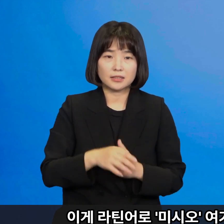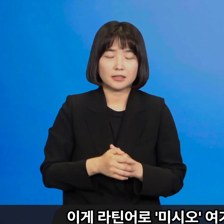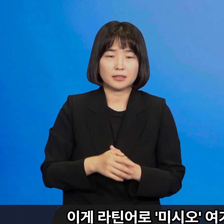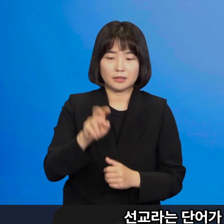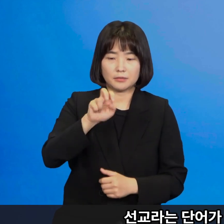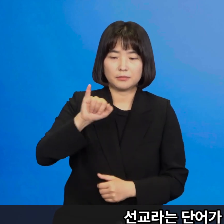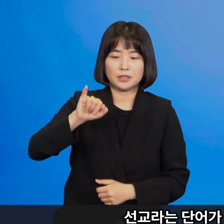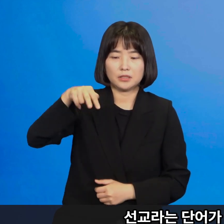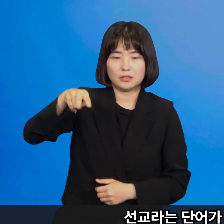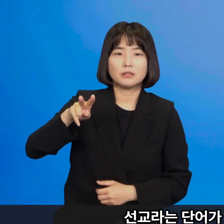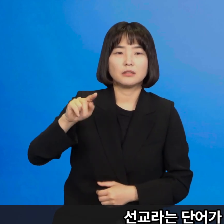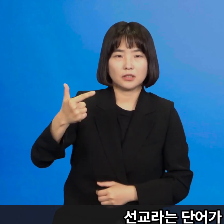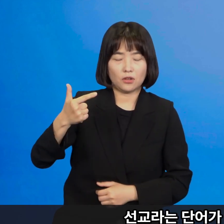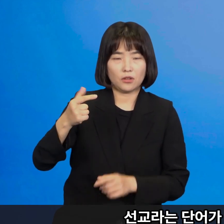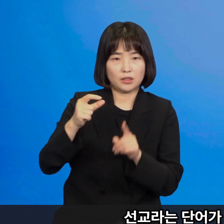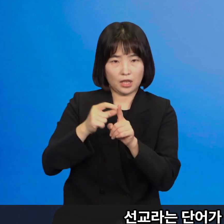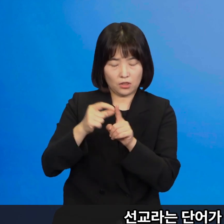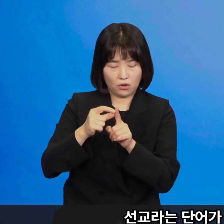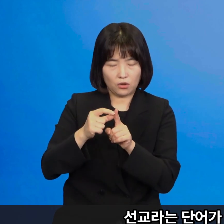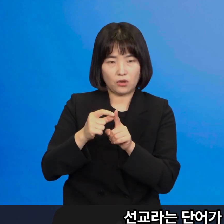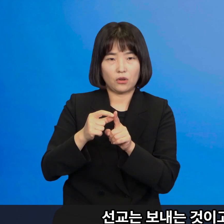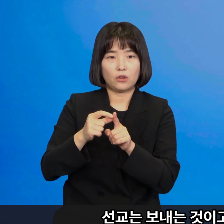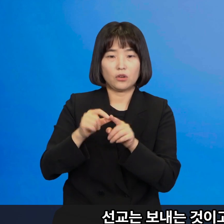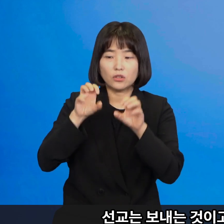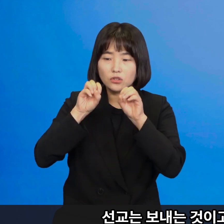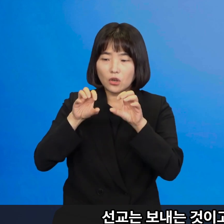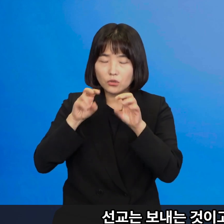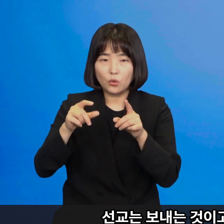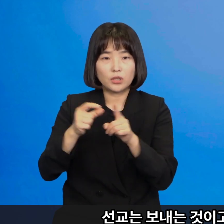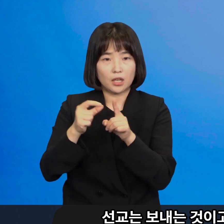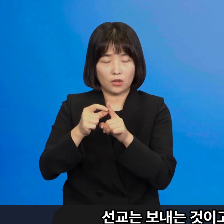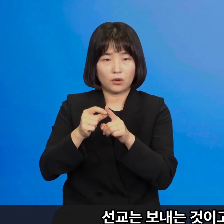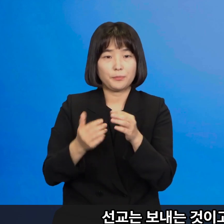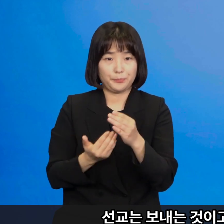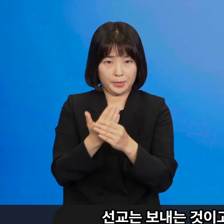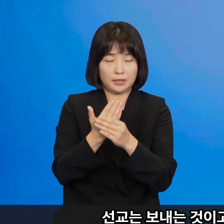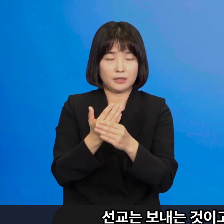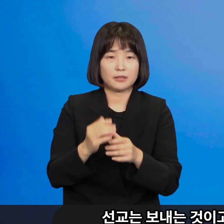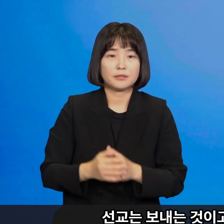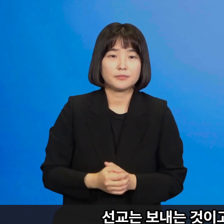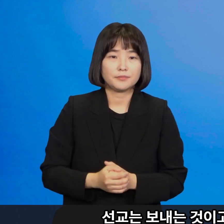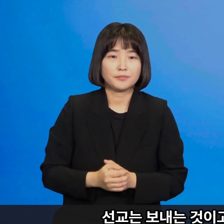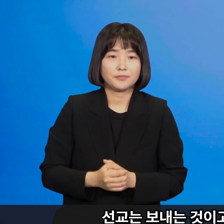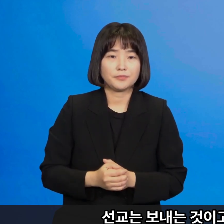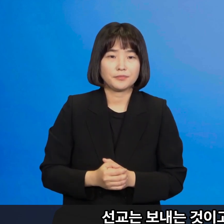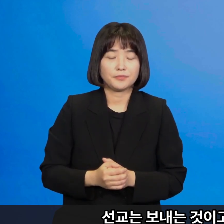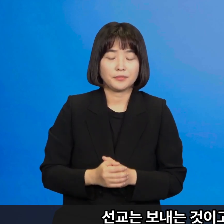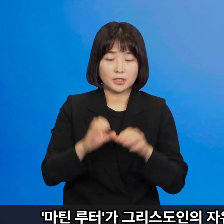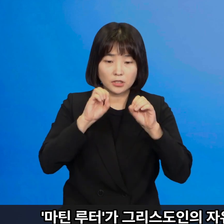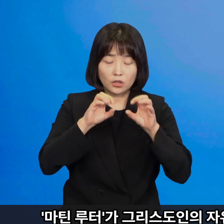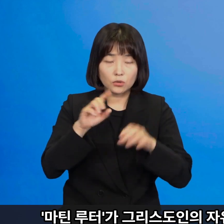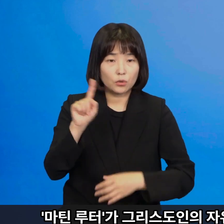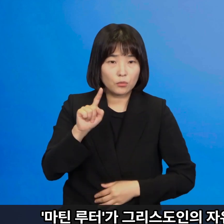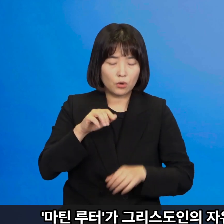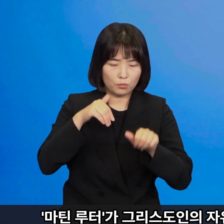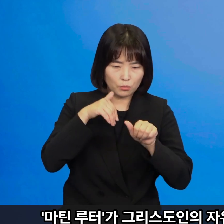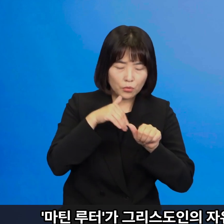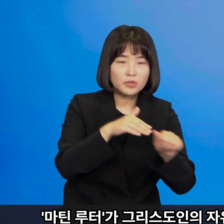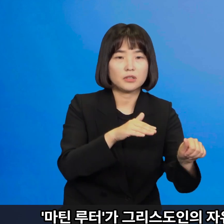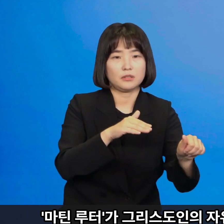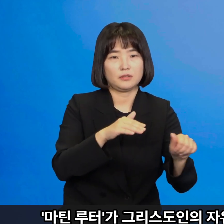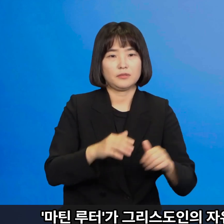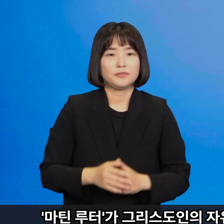단어가 나오고 선교라는 단어가 여기서 나온 거예요. 선교는 보내는 것이고 보냄을 받는 것입니다. 마틴